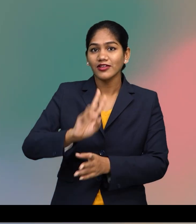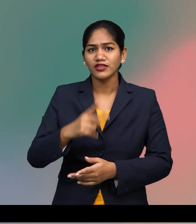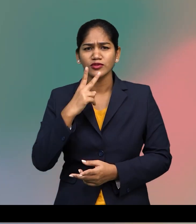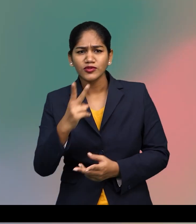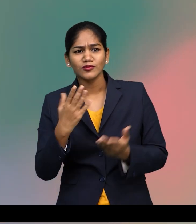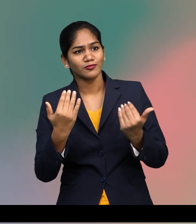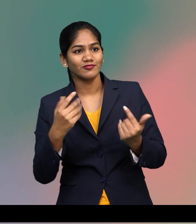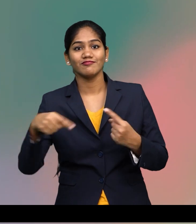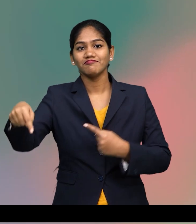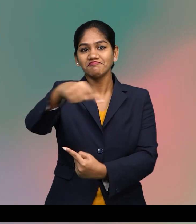చూడవచ్చు.